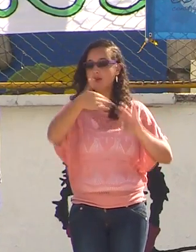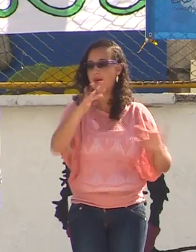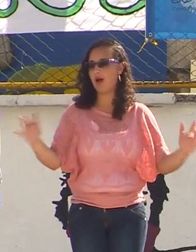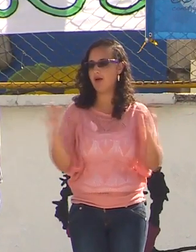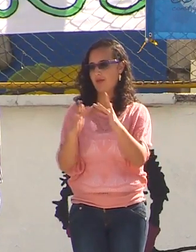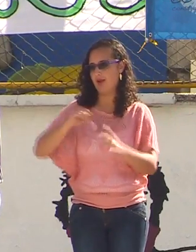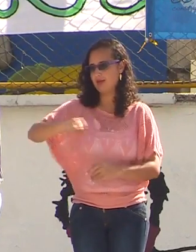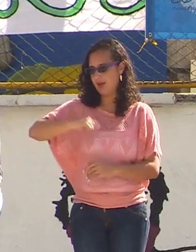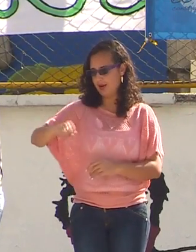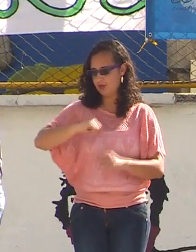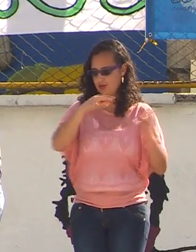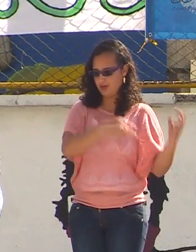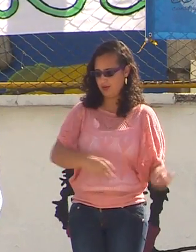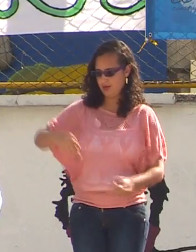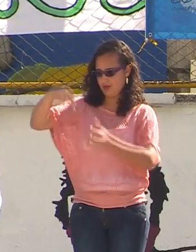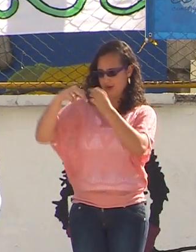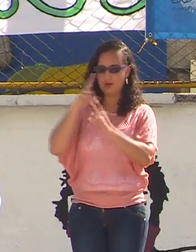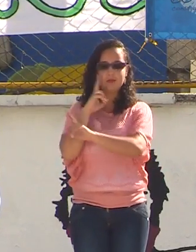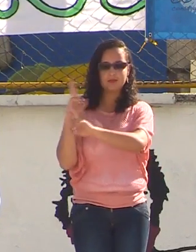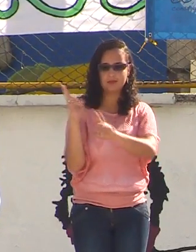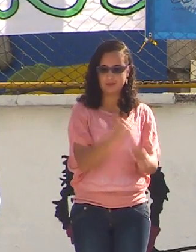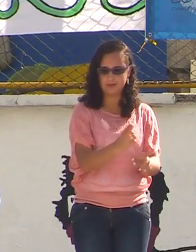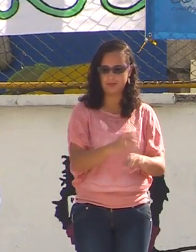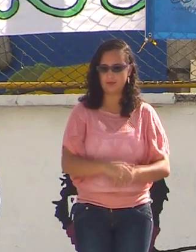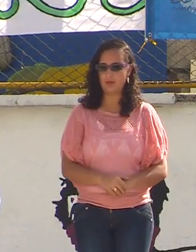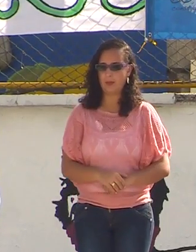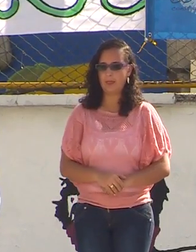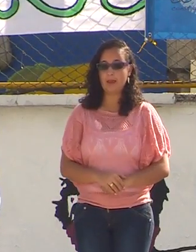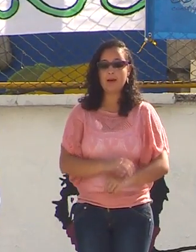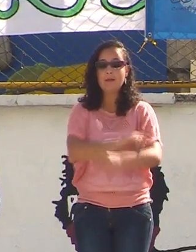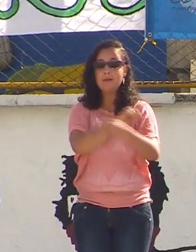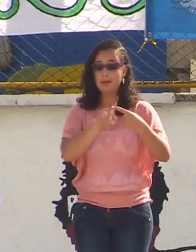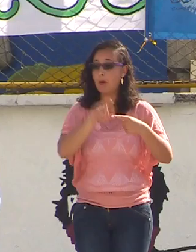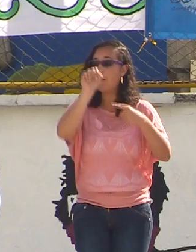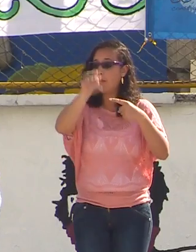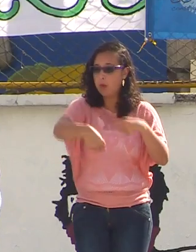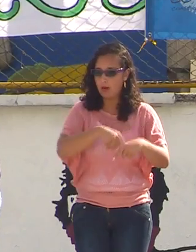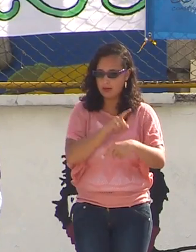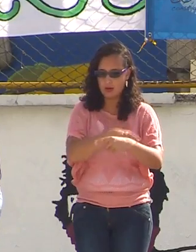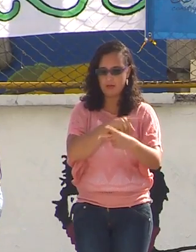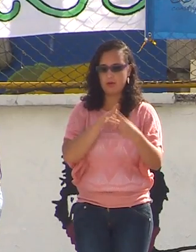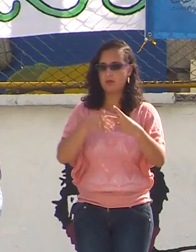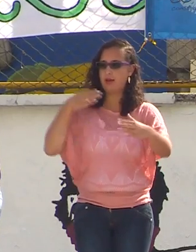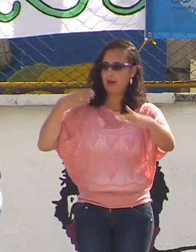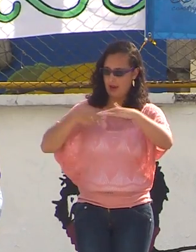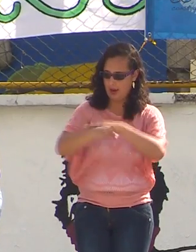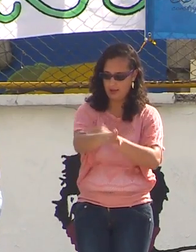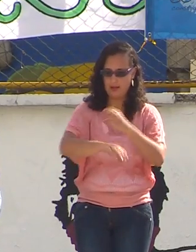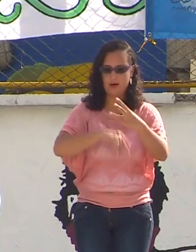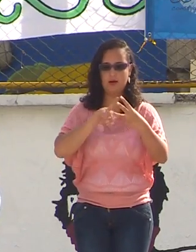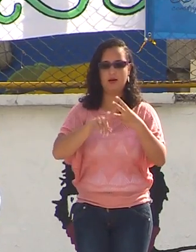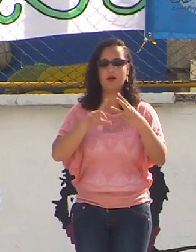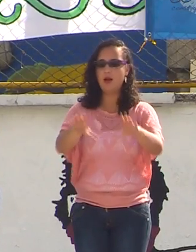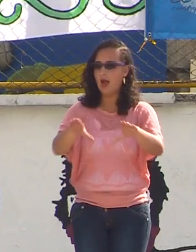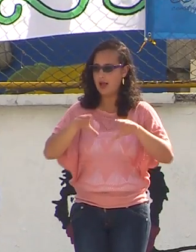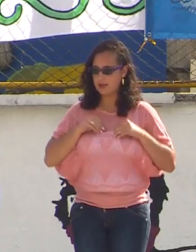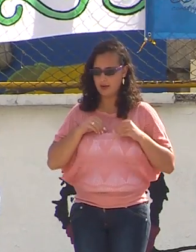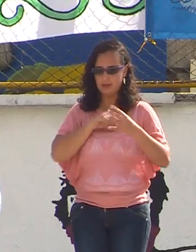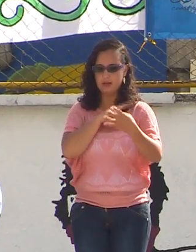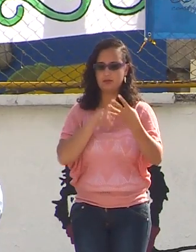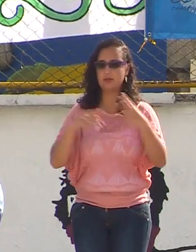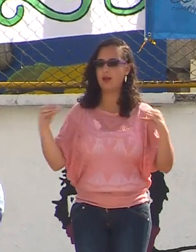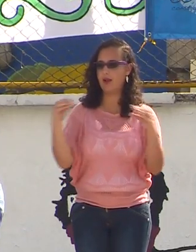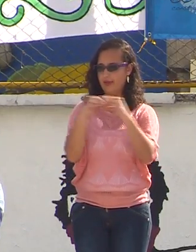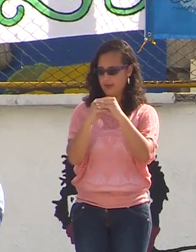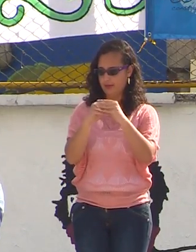educación, disponibilidad, accesibilidad, aceptabilidad y adaptabilidad.